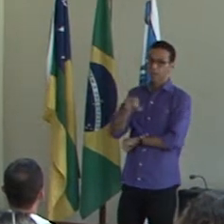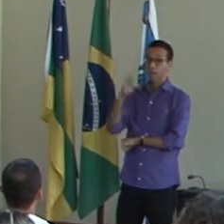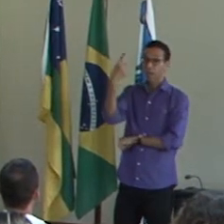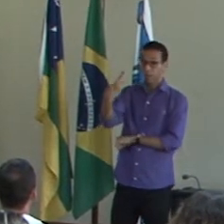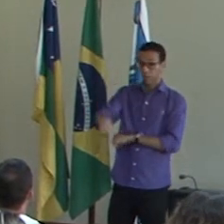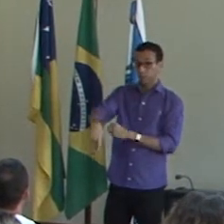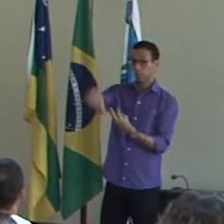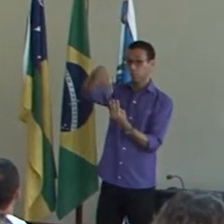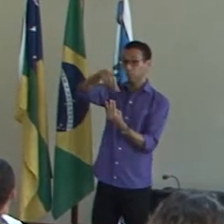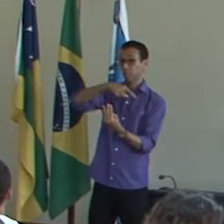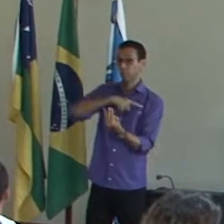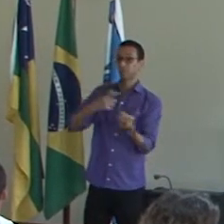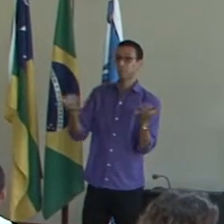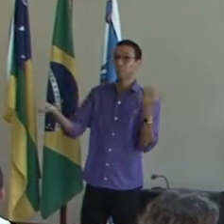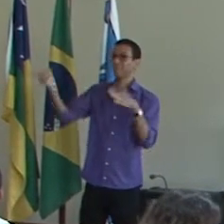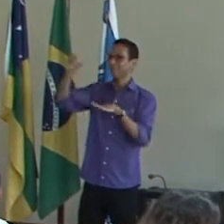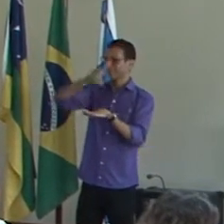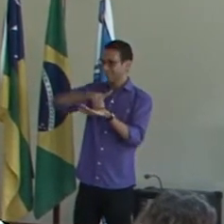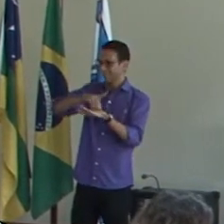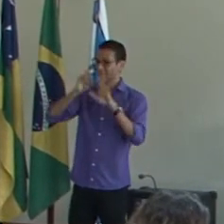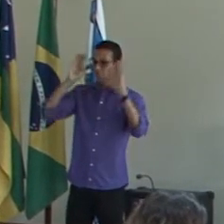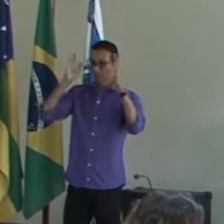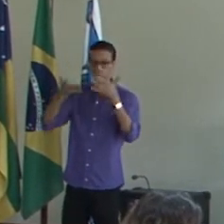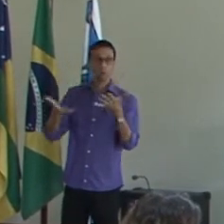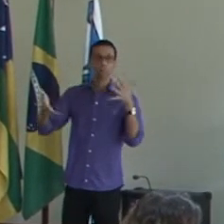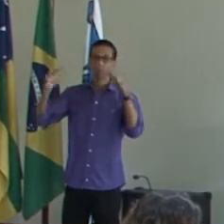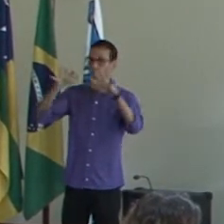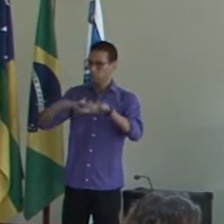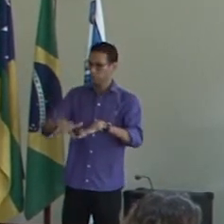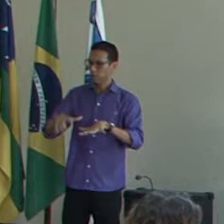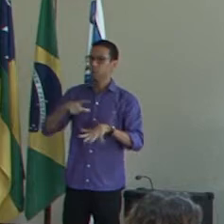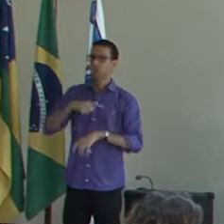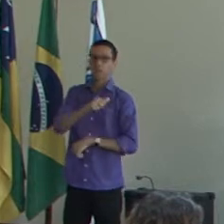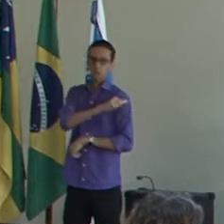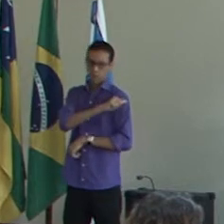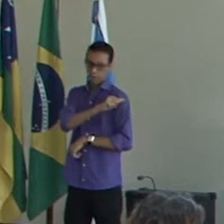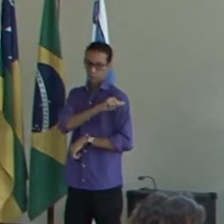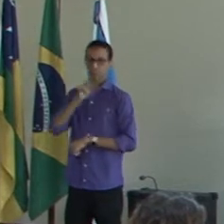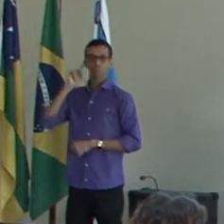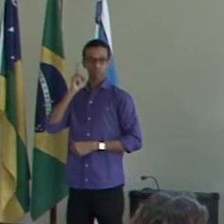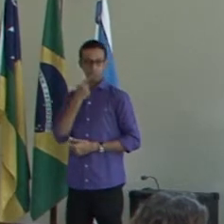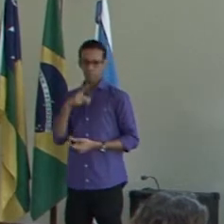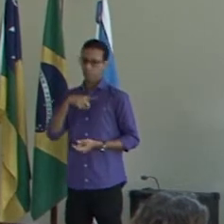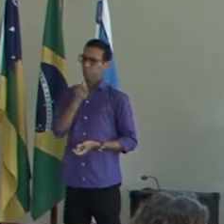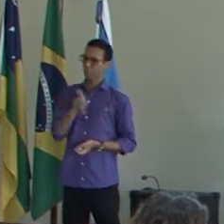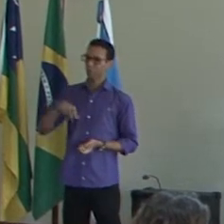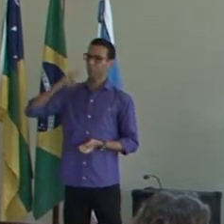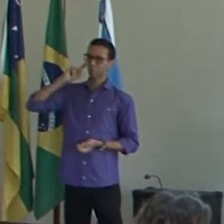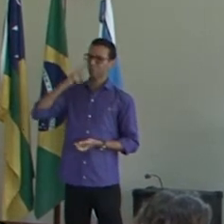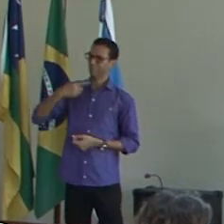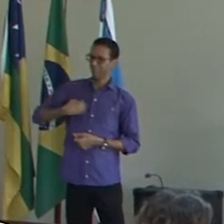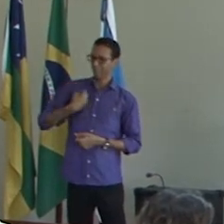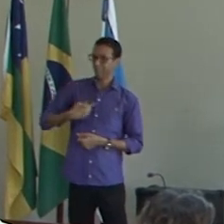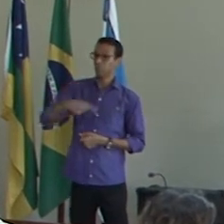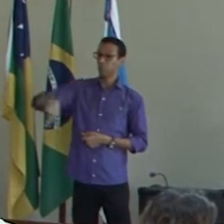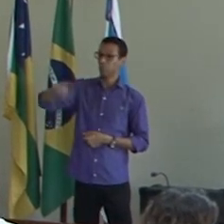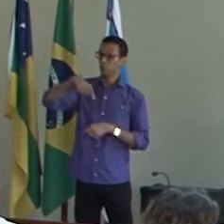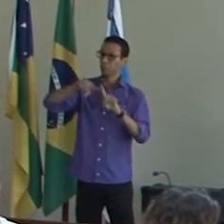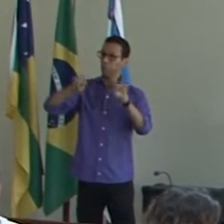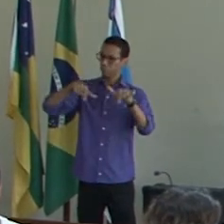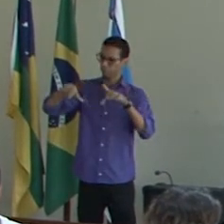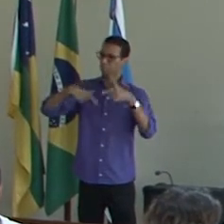inclusão. Esse programa é voltado para os estudantes. Nós temos estudantes, temos professores, inclusive, e nós,